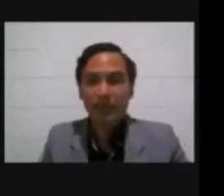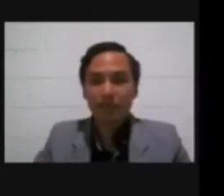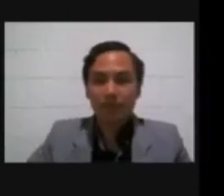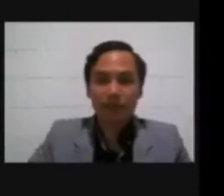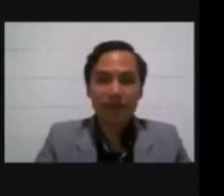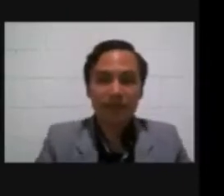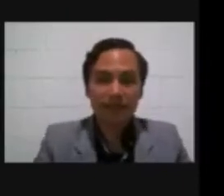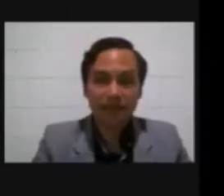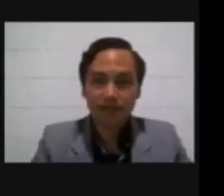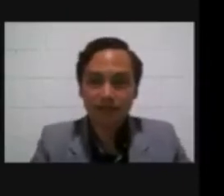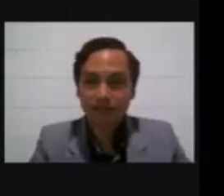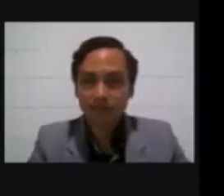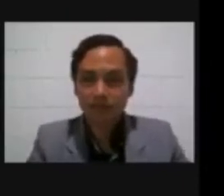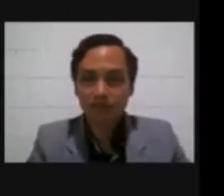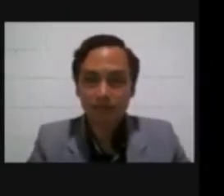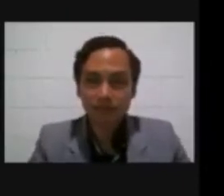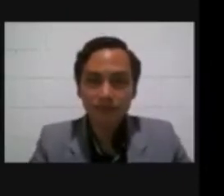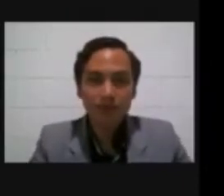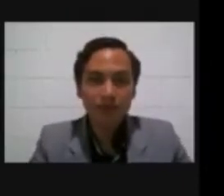Sí, vamos a ver si